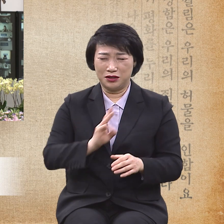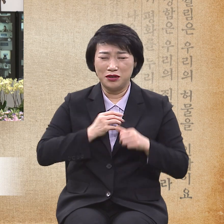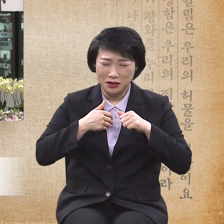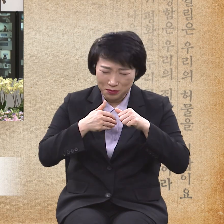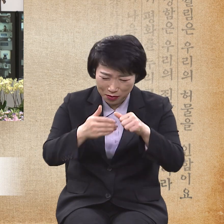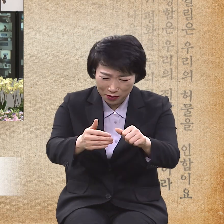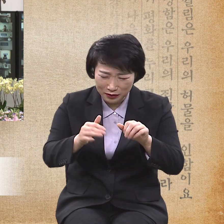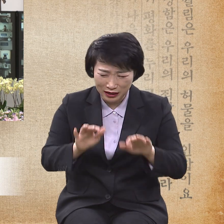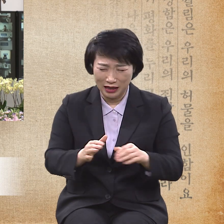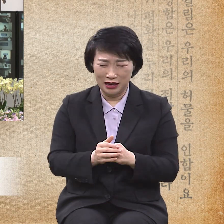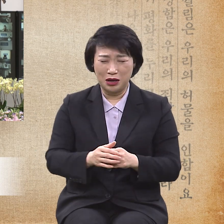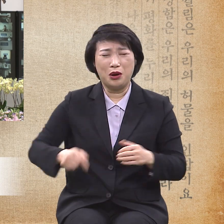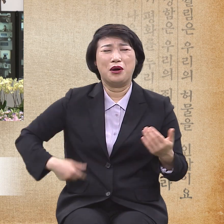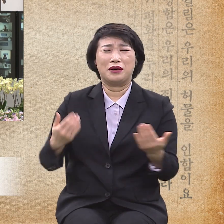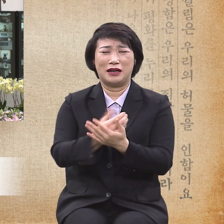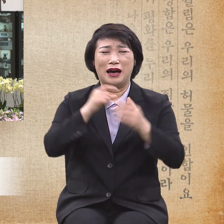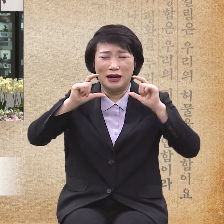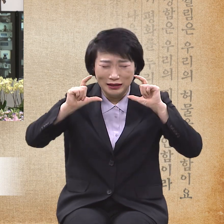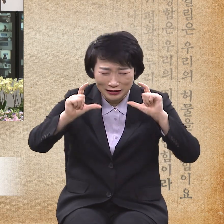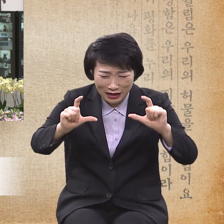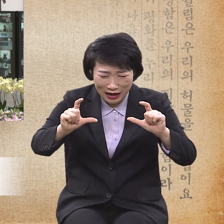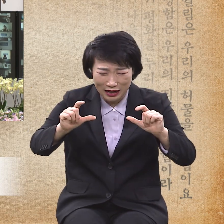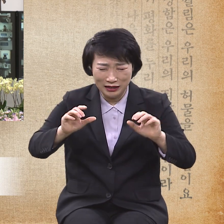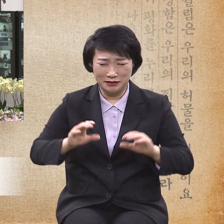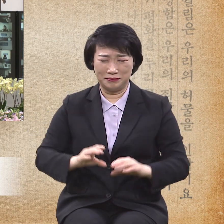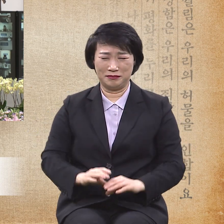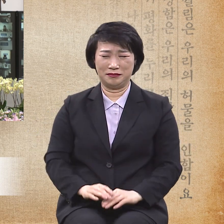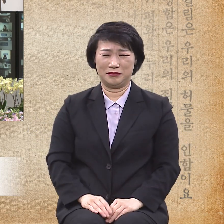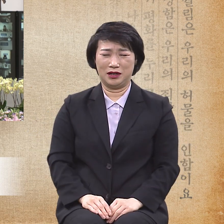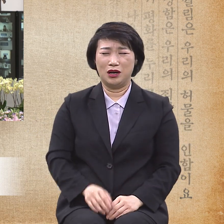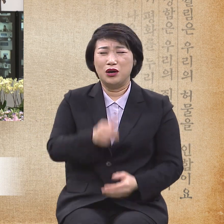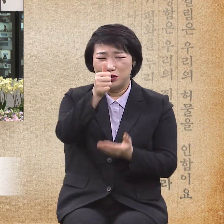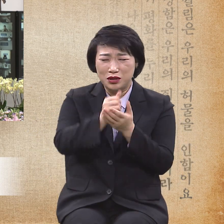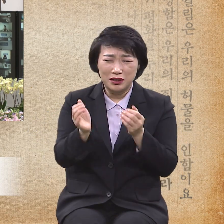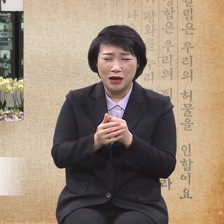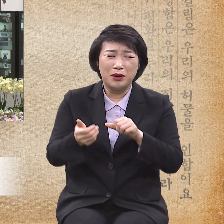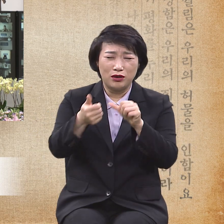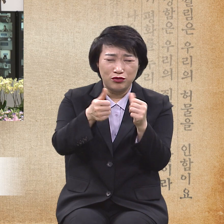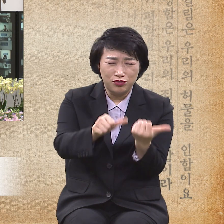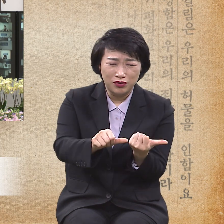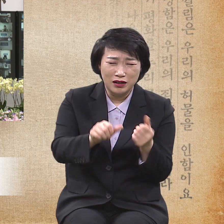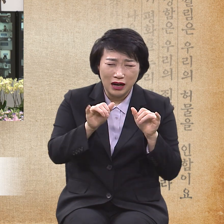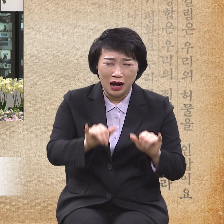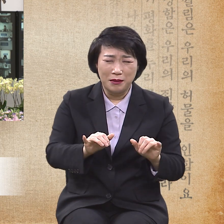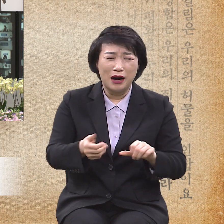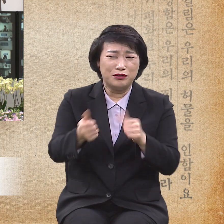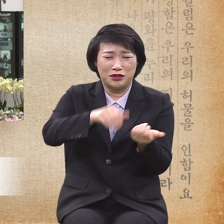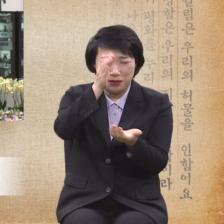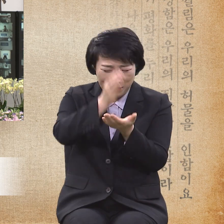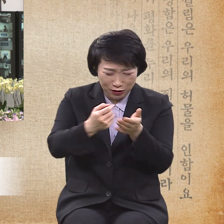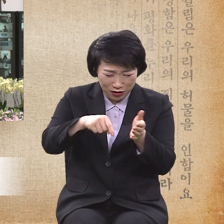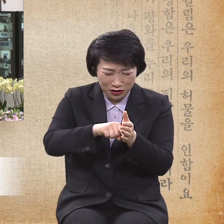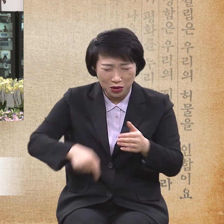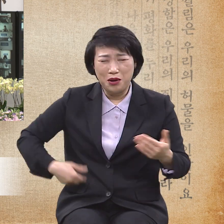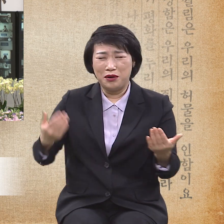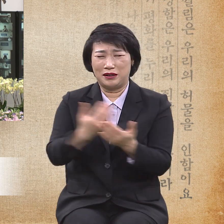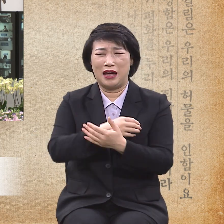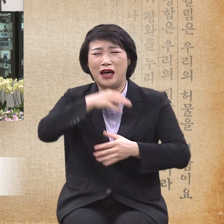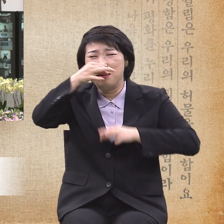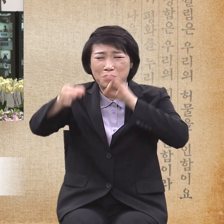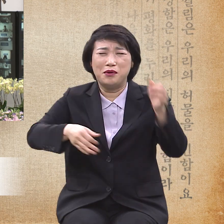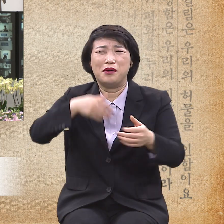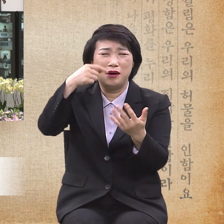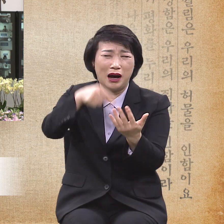선지자를 보내서 회개하라. 죄로 죽을까봐 죽지 말라고 회개를